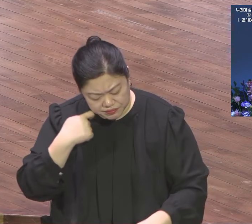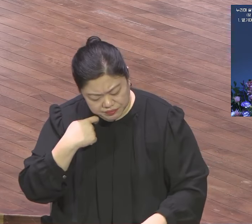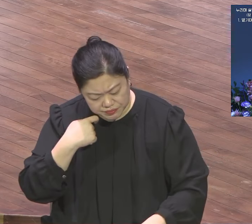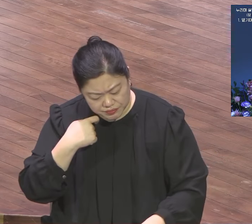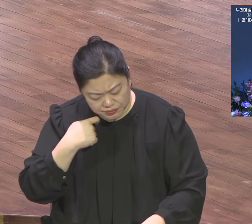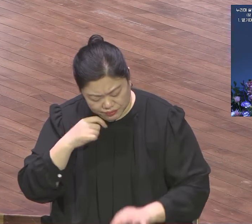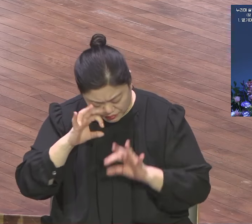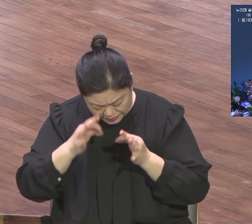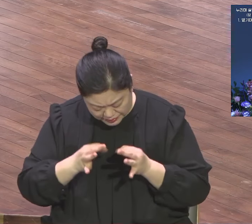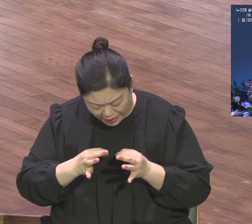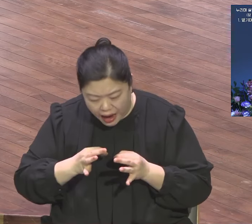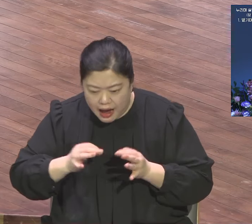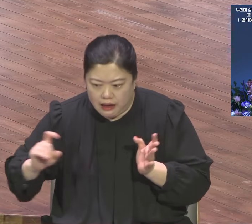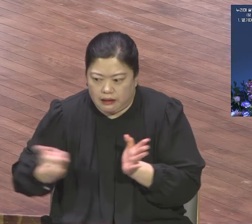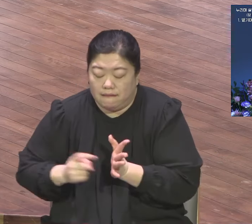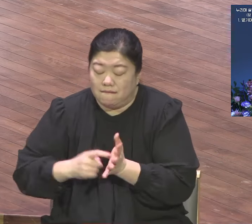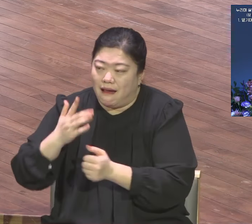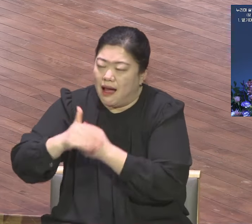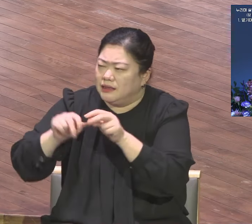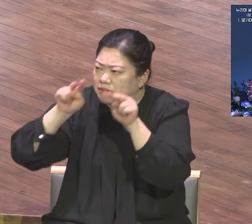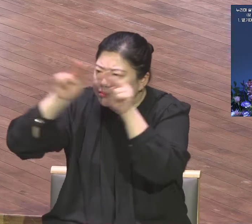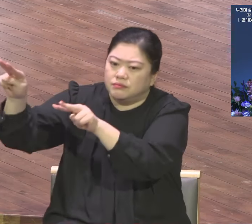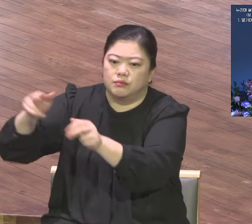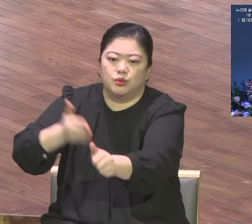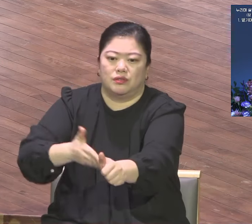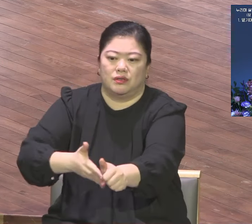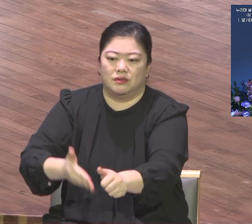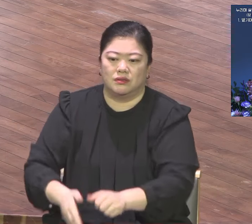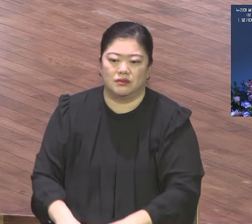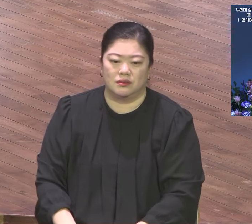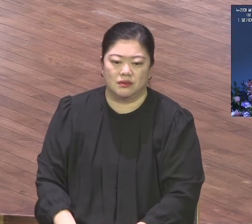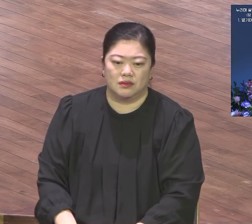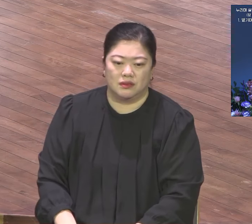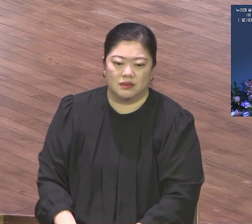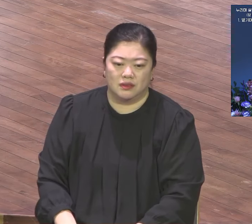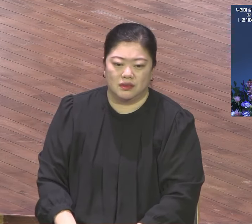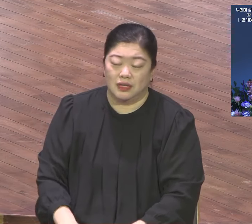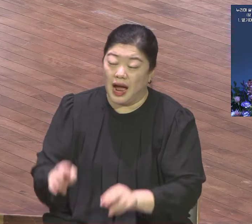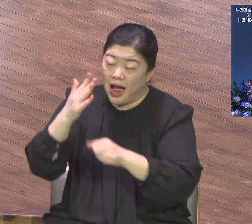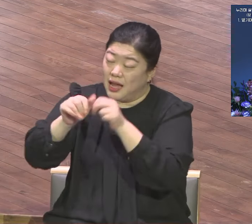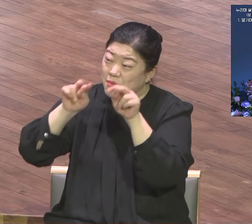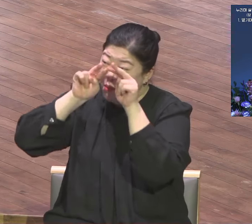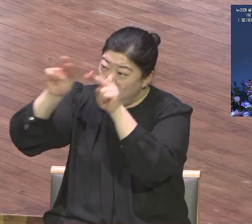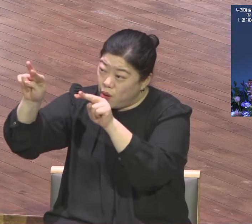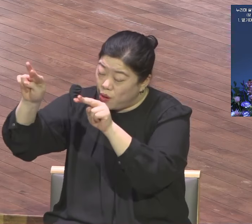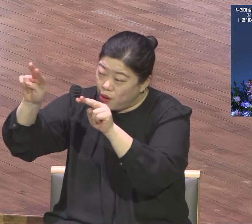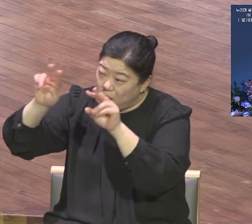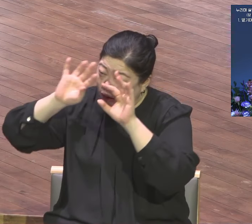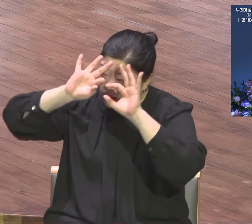보라니까. 하나님 앞에 물질관을.